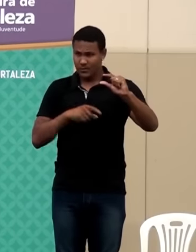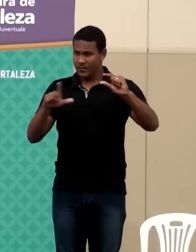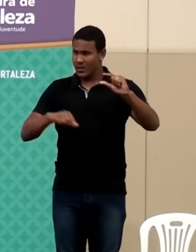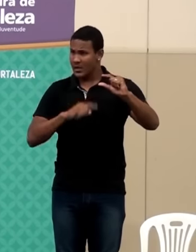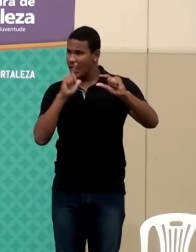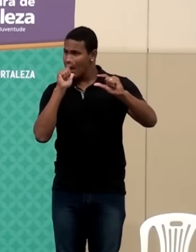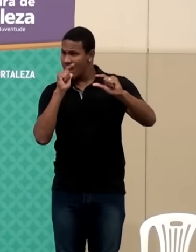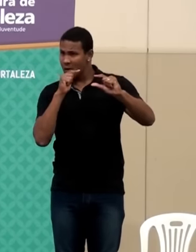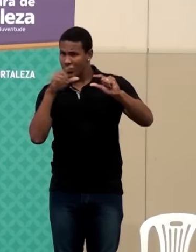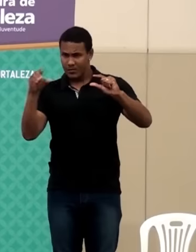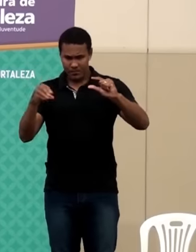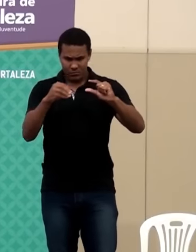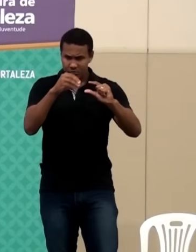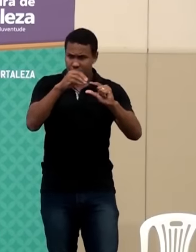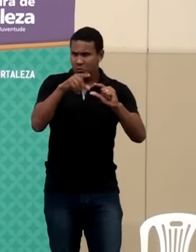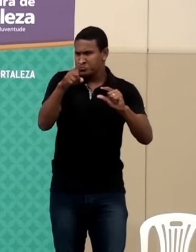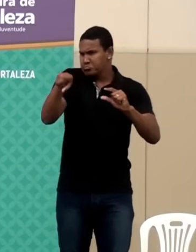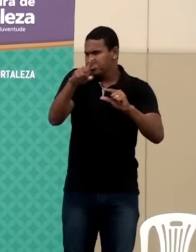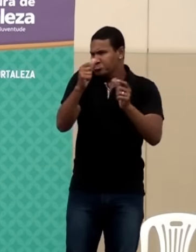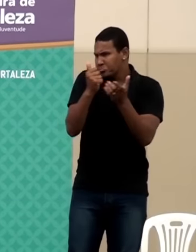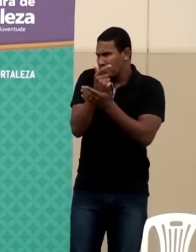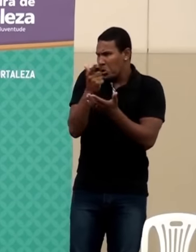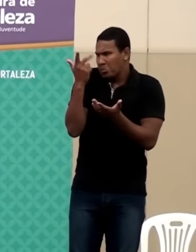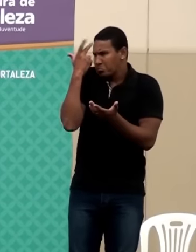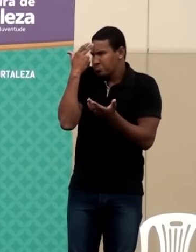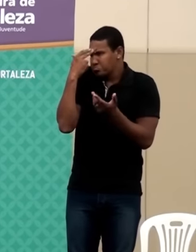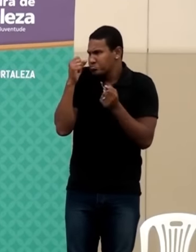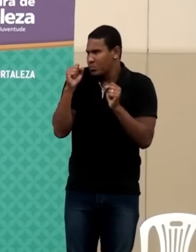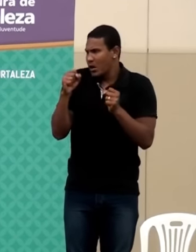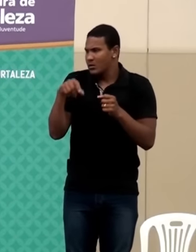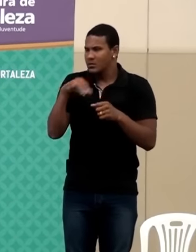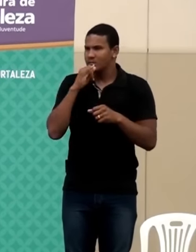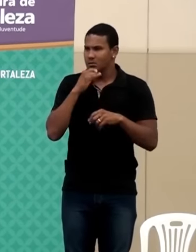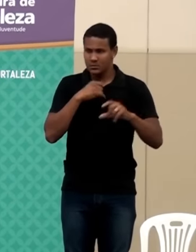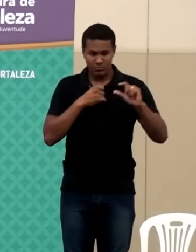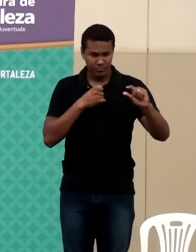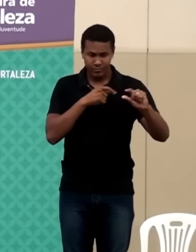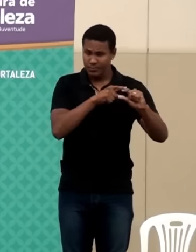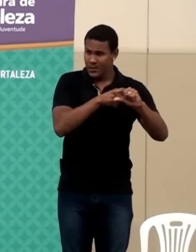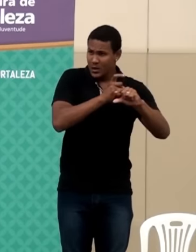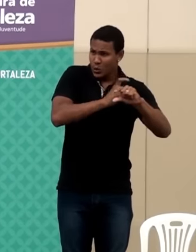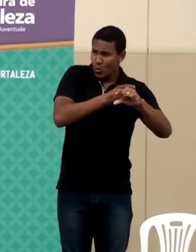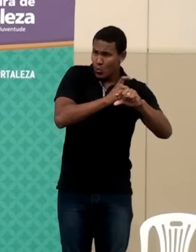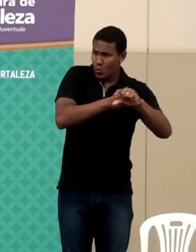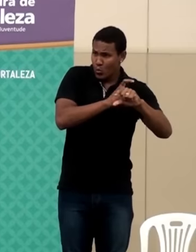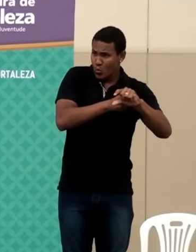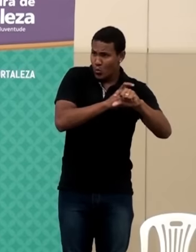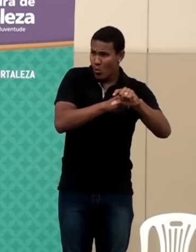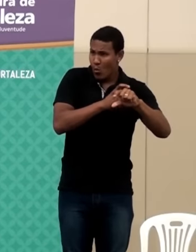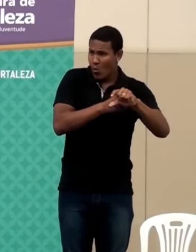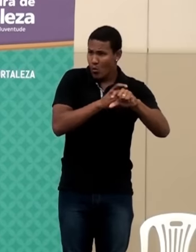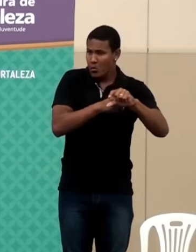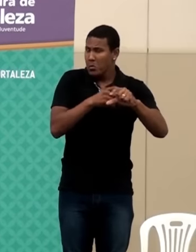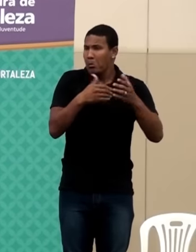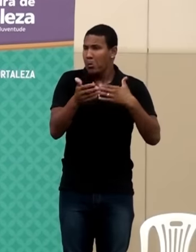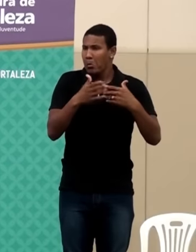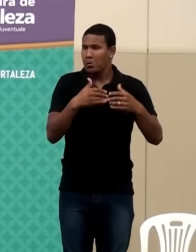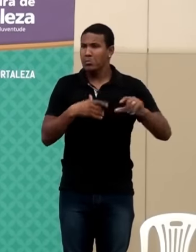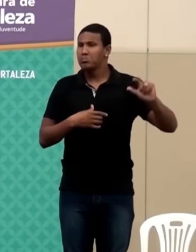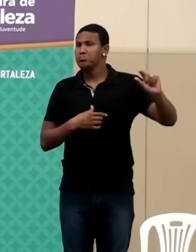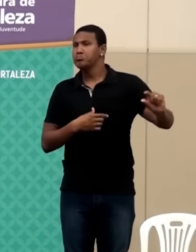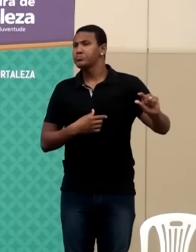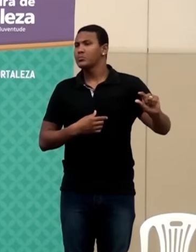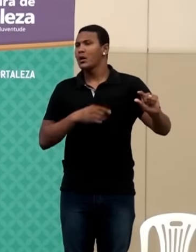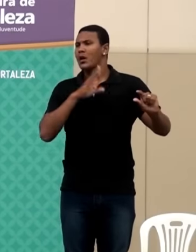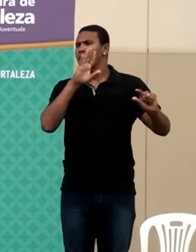podem comprar mesmo como produto de limpeza. Se você separar um pouquinho de soda cáustica e deixar aqui em cima de uma pia, seja lá o que for, passados